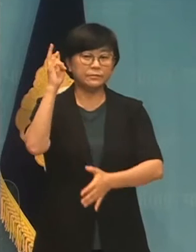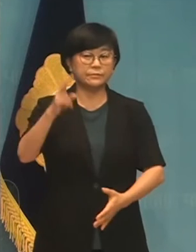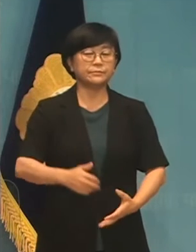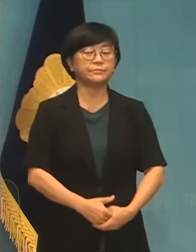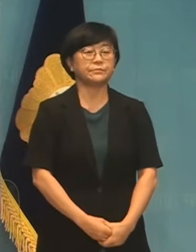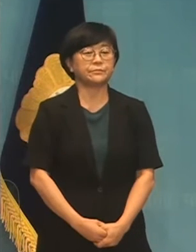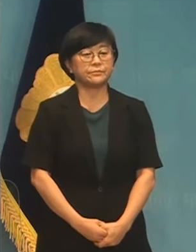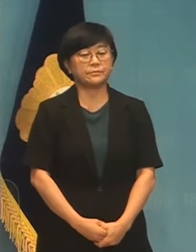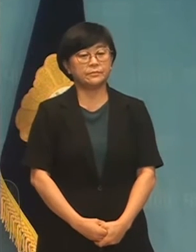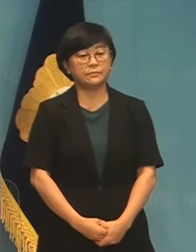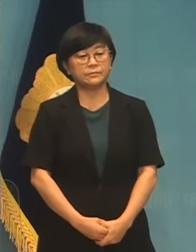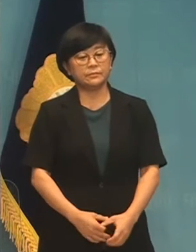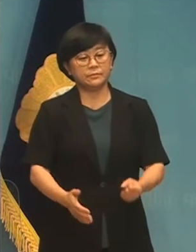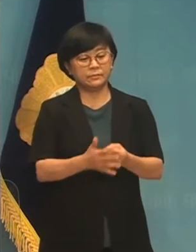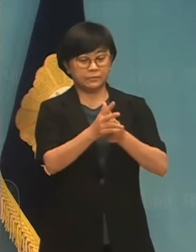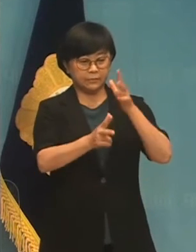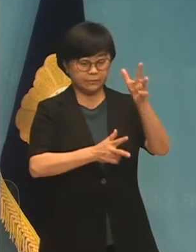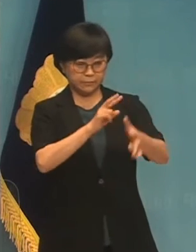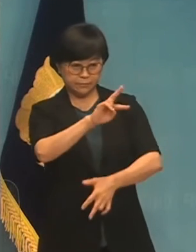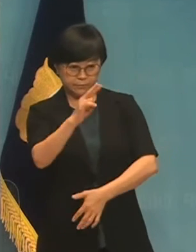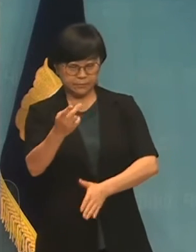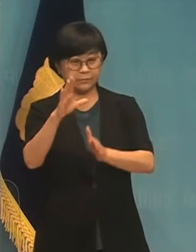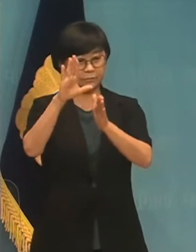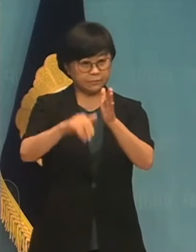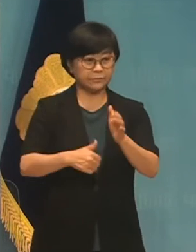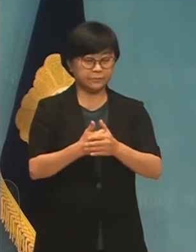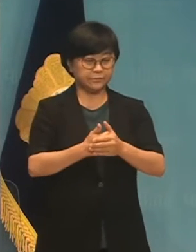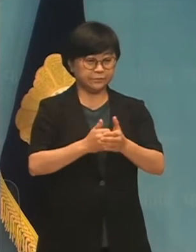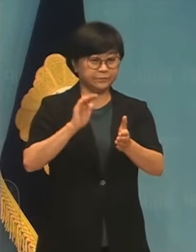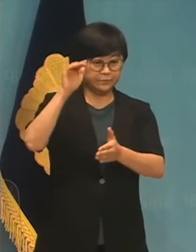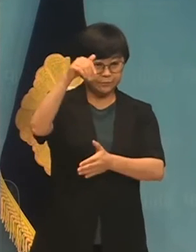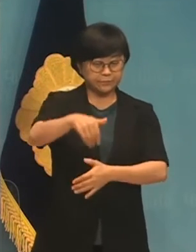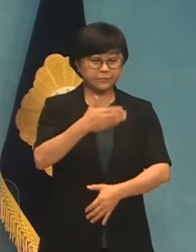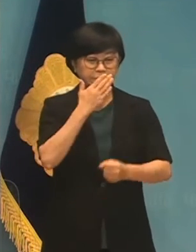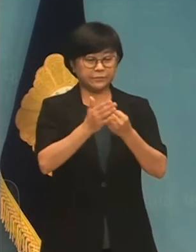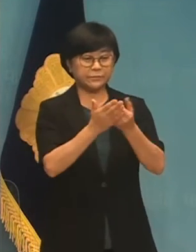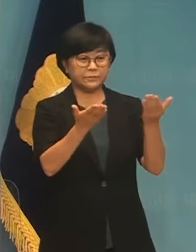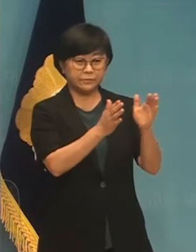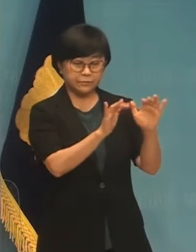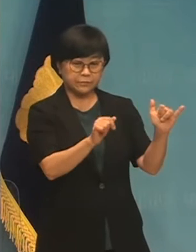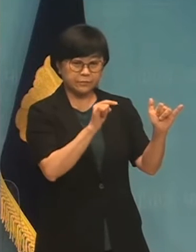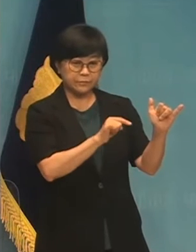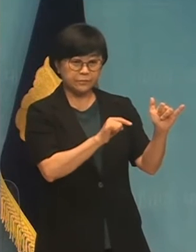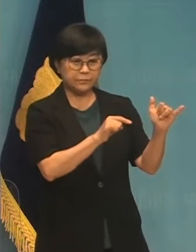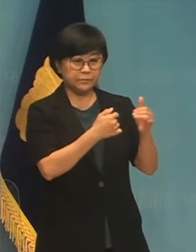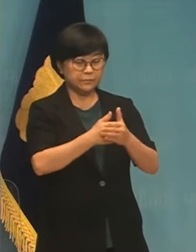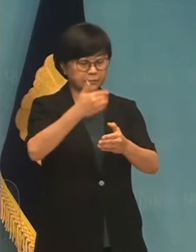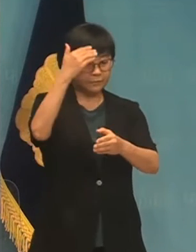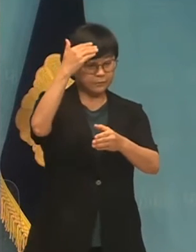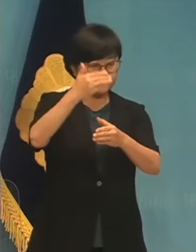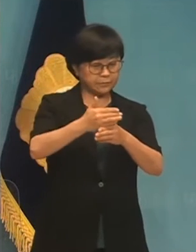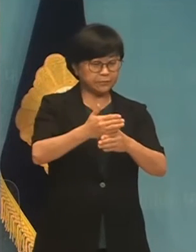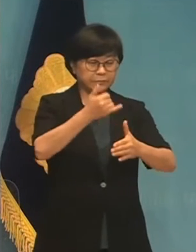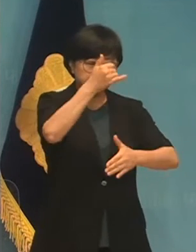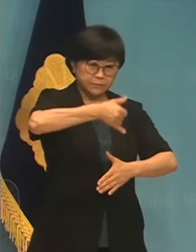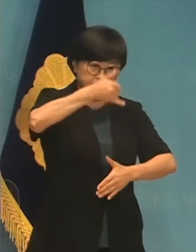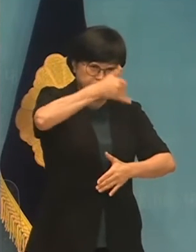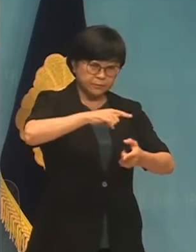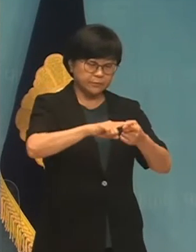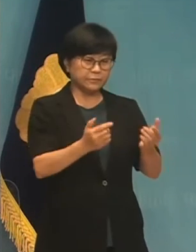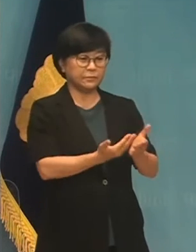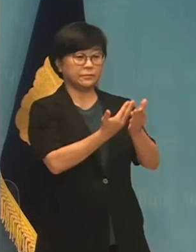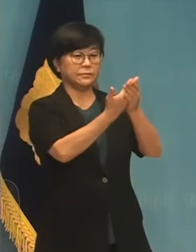모릅니다. 그러나 산업전환 과정에서 쇠퇴할 수밖에 없는 노동자들, 폐쇄되는 석탄 화력의